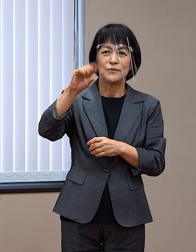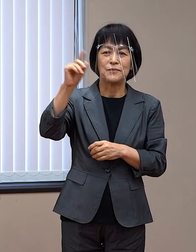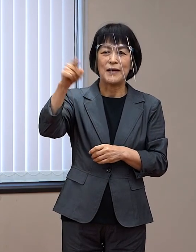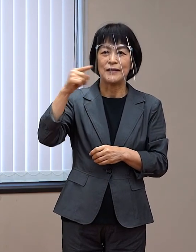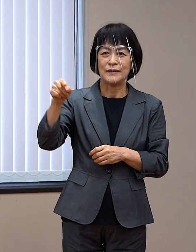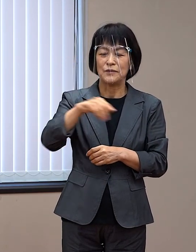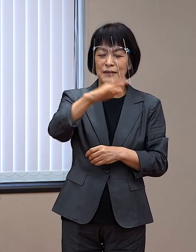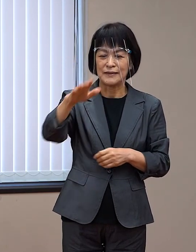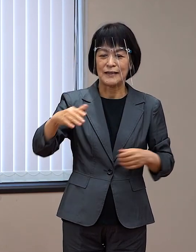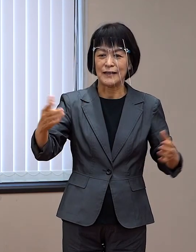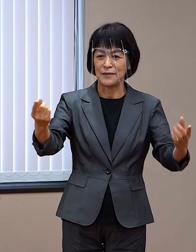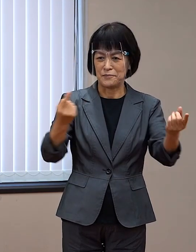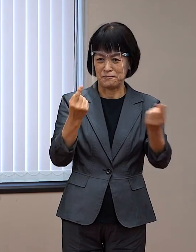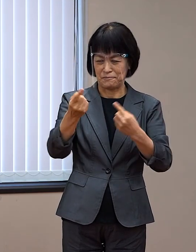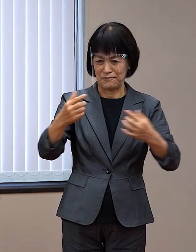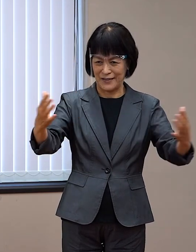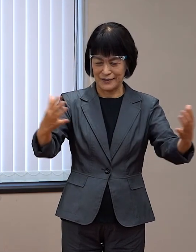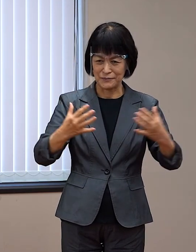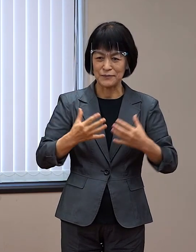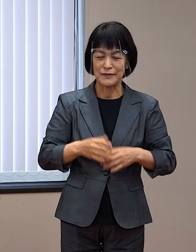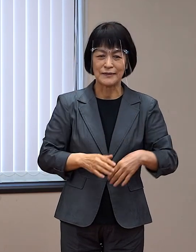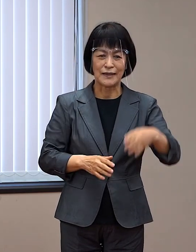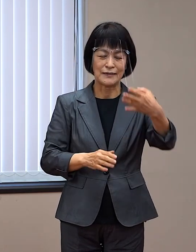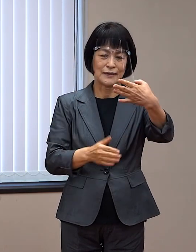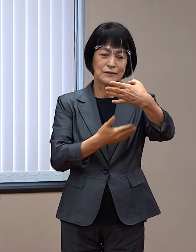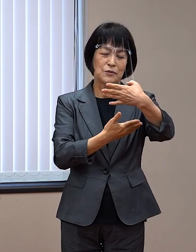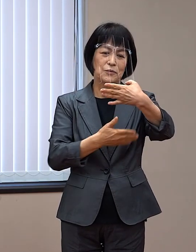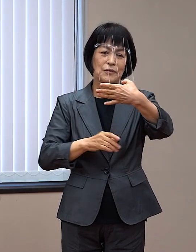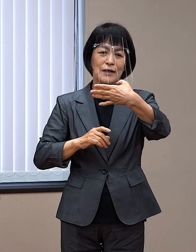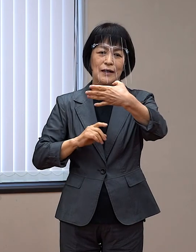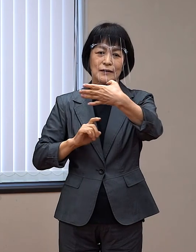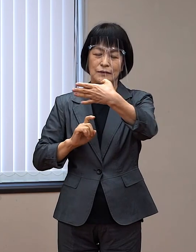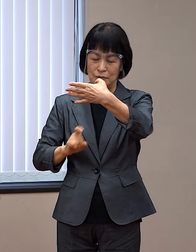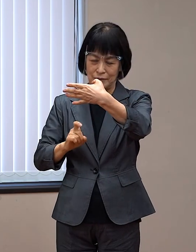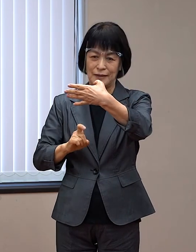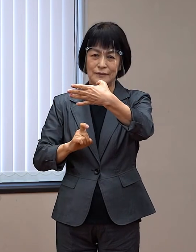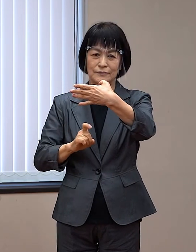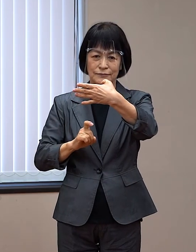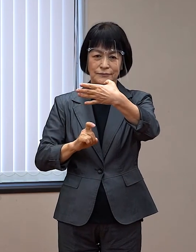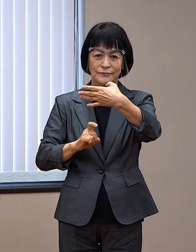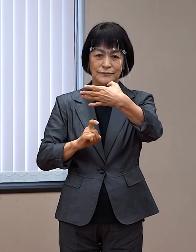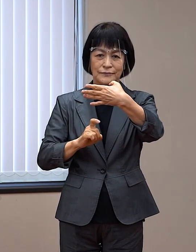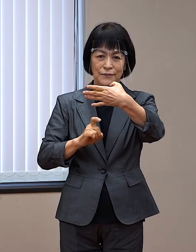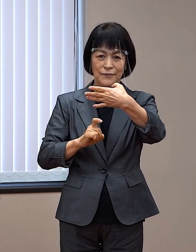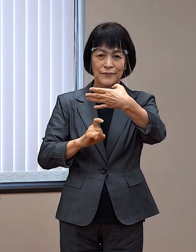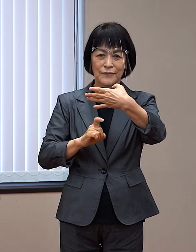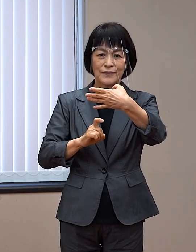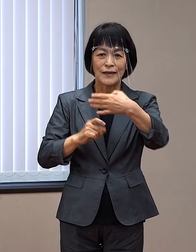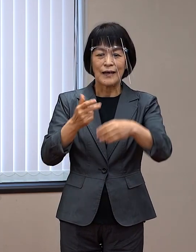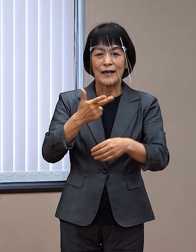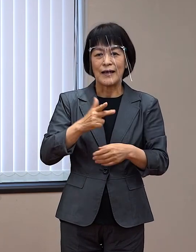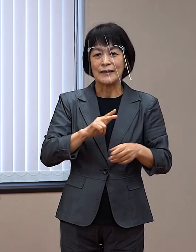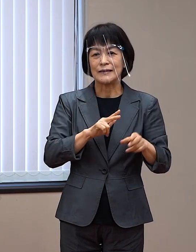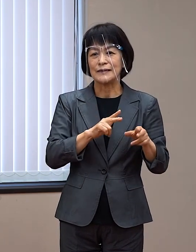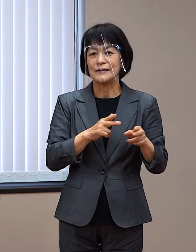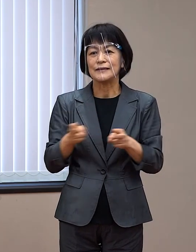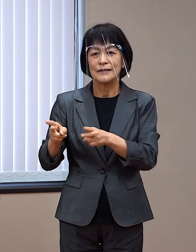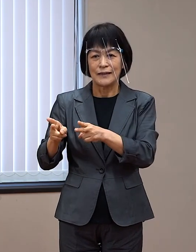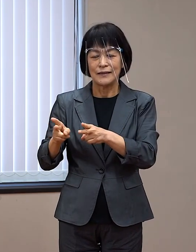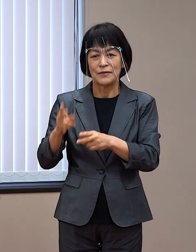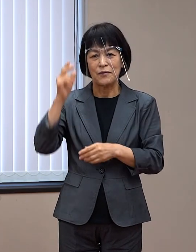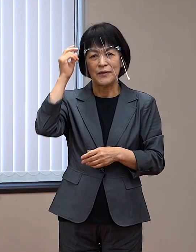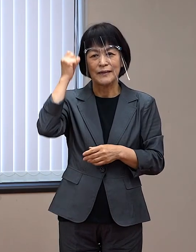場いただきました。4月9日と10日には聖志向50周年を記念